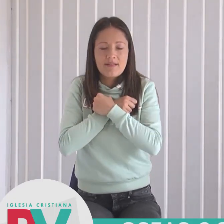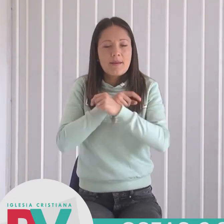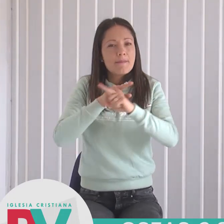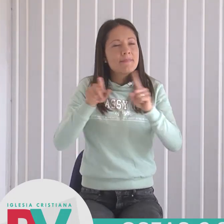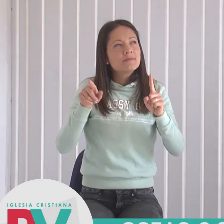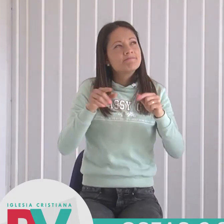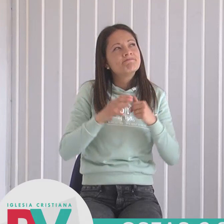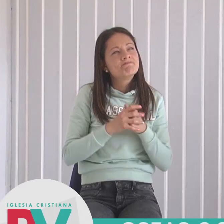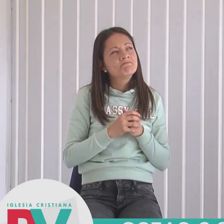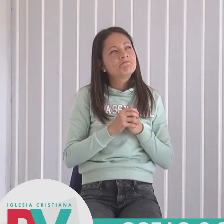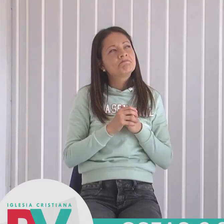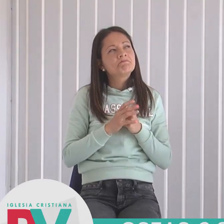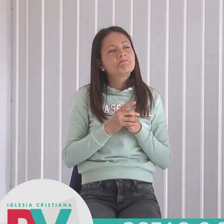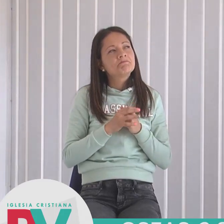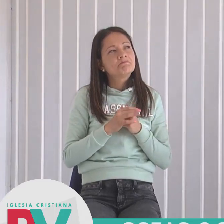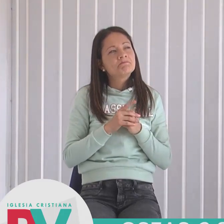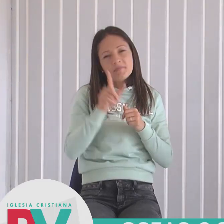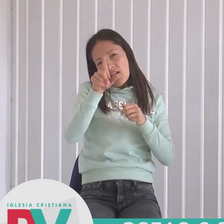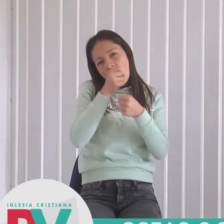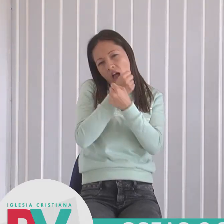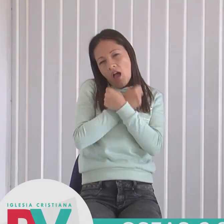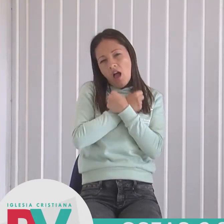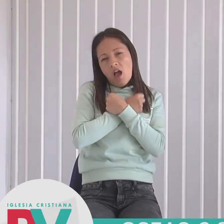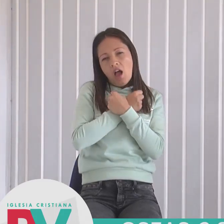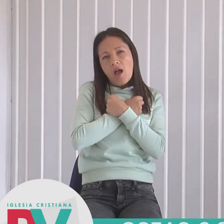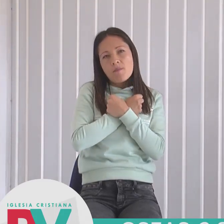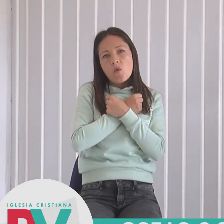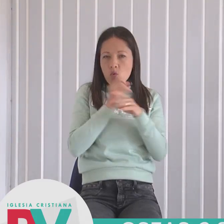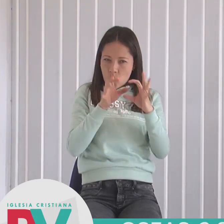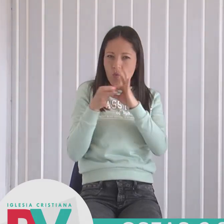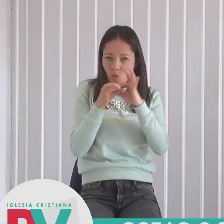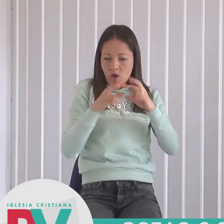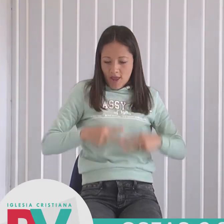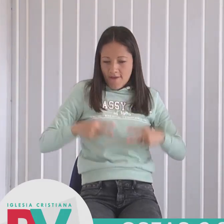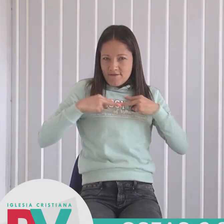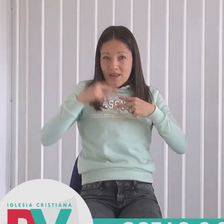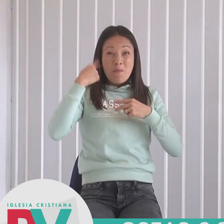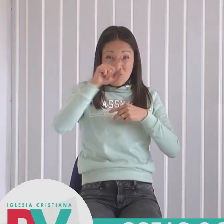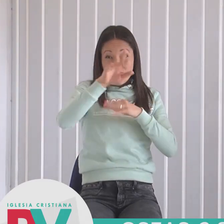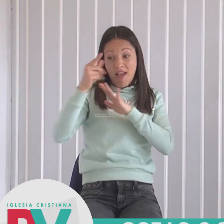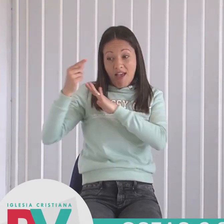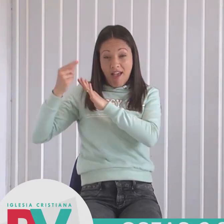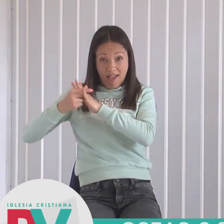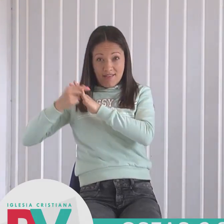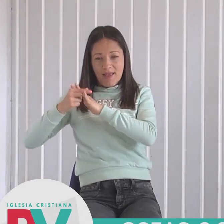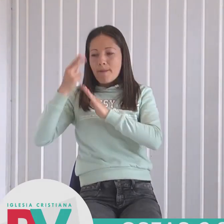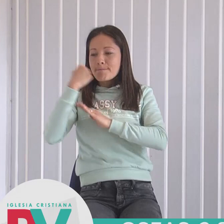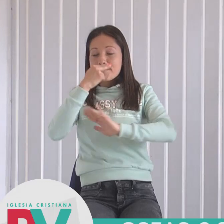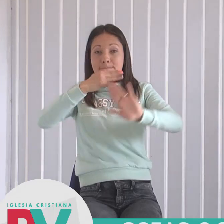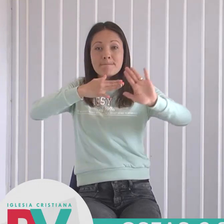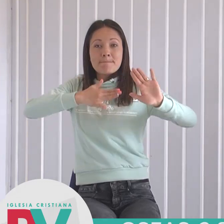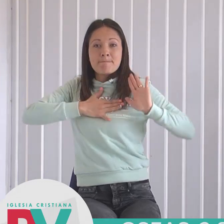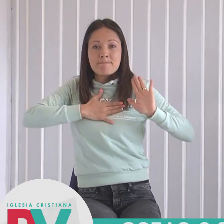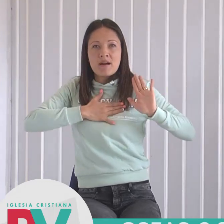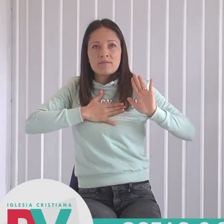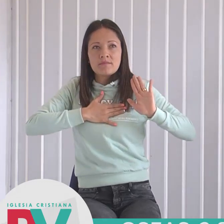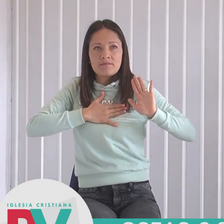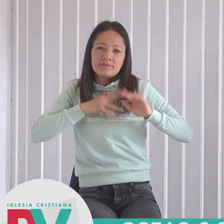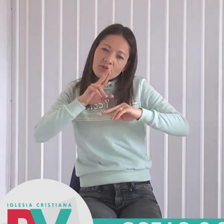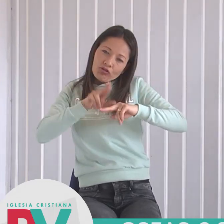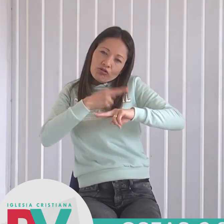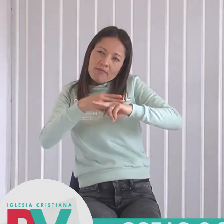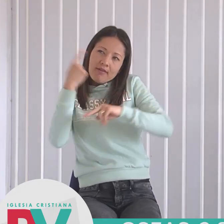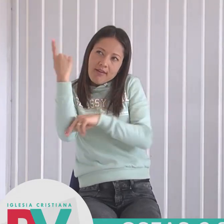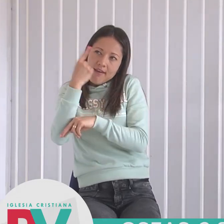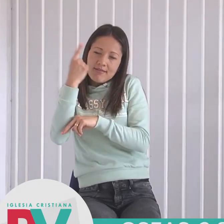Pero el amor, pues el amor implica la vida, eso implica el amor. Por eso cuando usted se casa y usted hace un pacto, pues bueno, normalmente